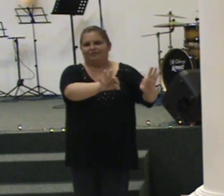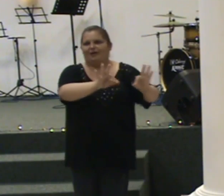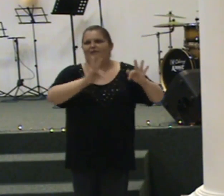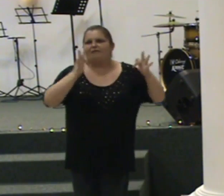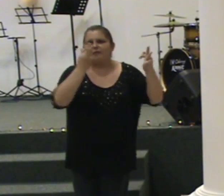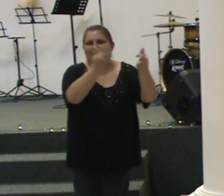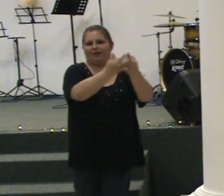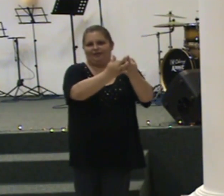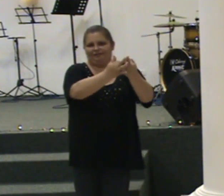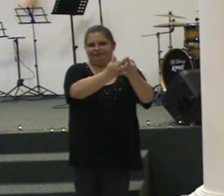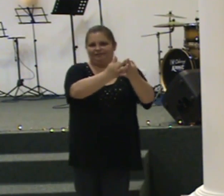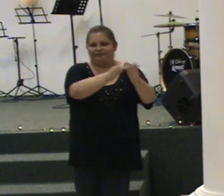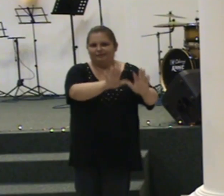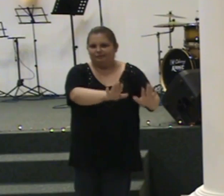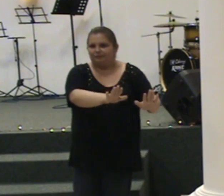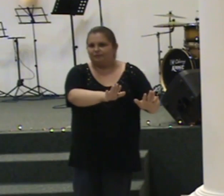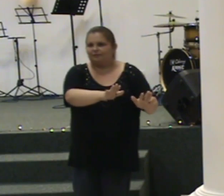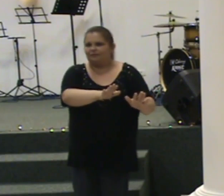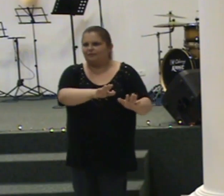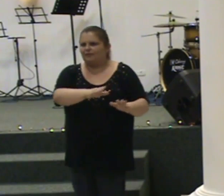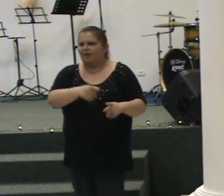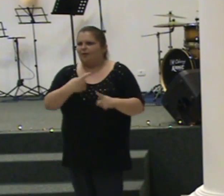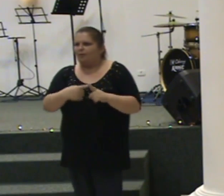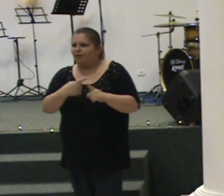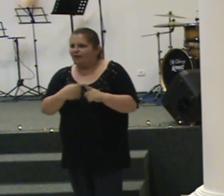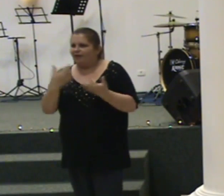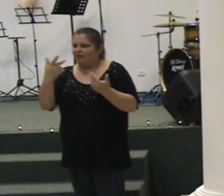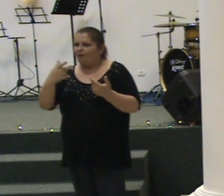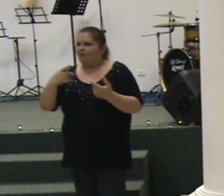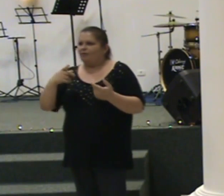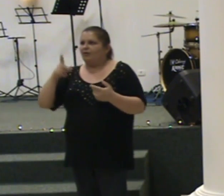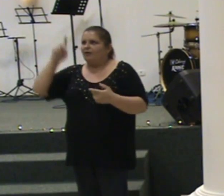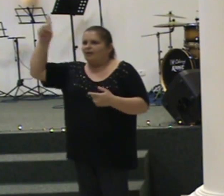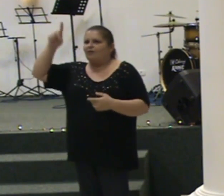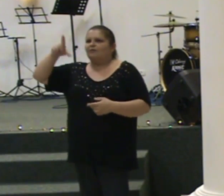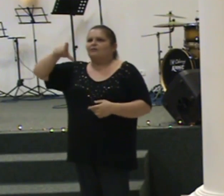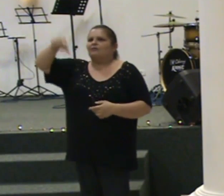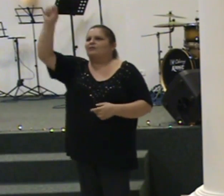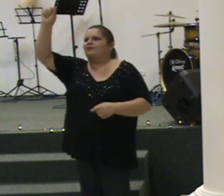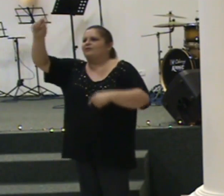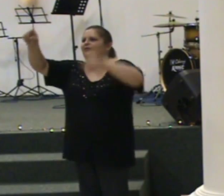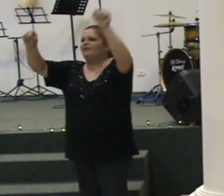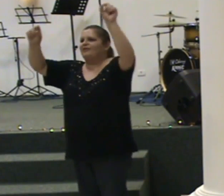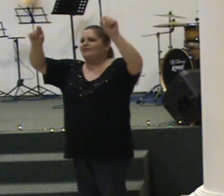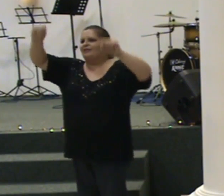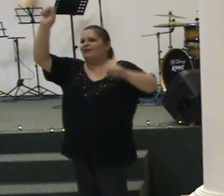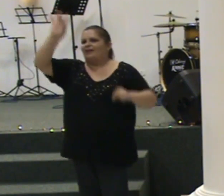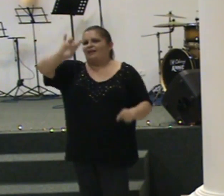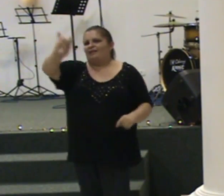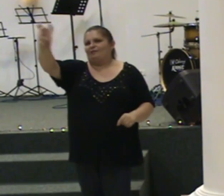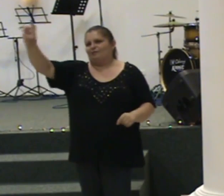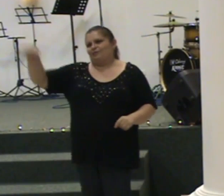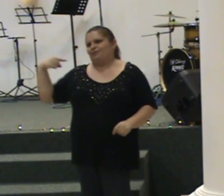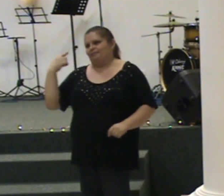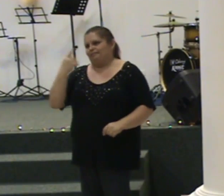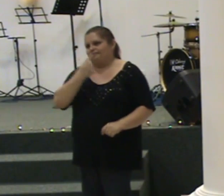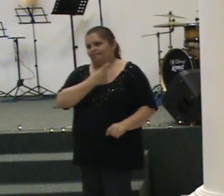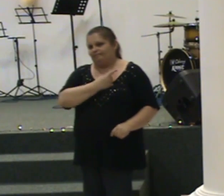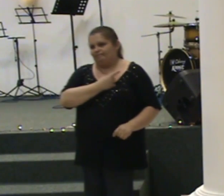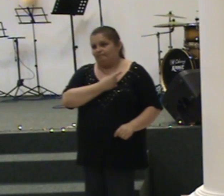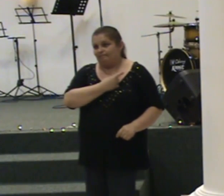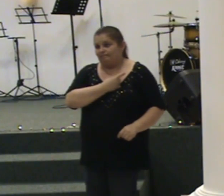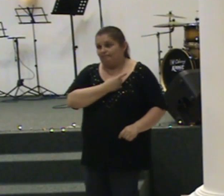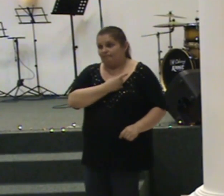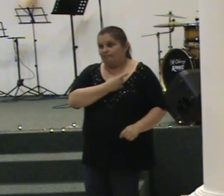você conhecer Deus, ele já te conhecia. E aí José era uma pessoa escolhida para Deus, para ser o